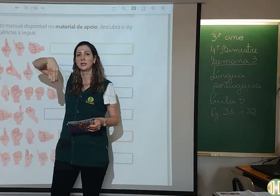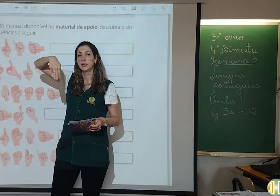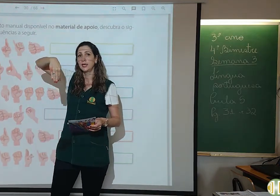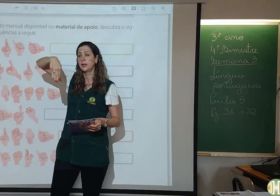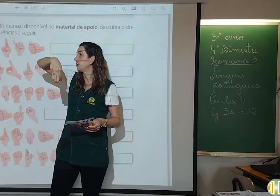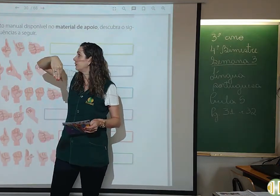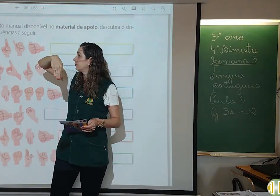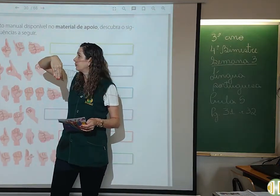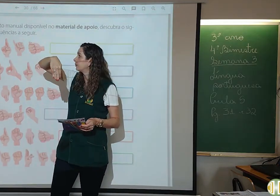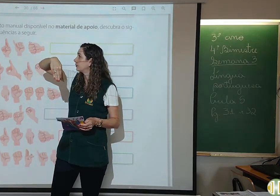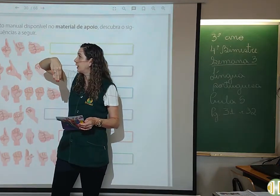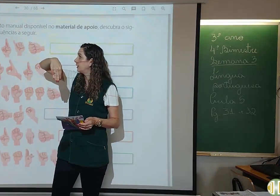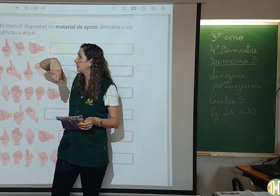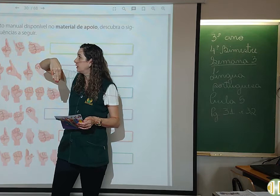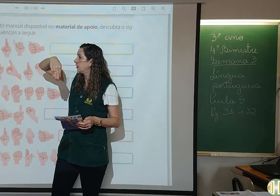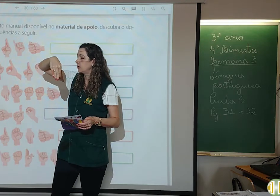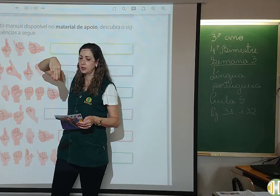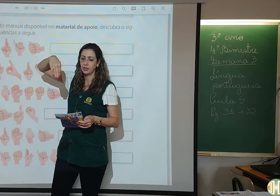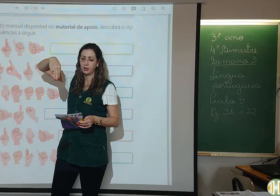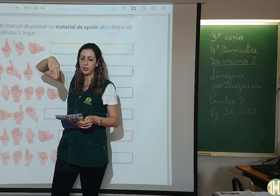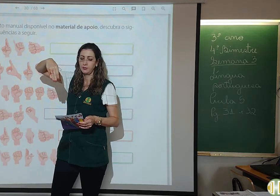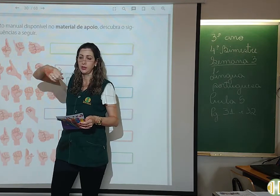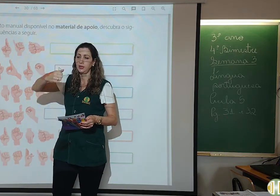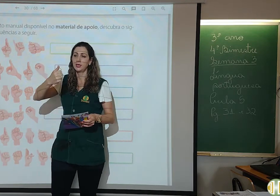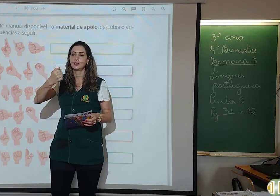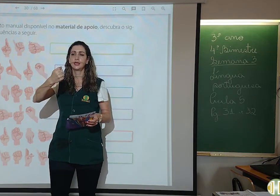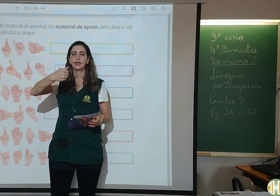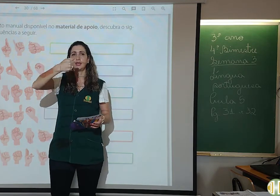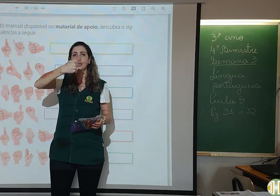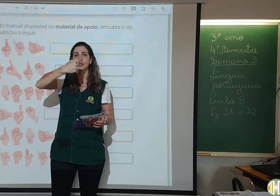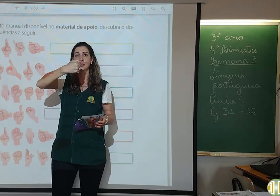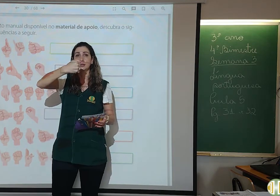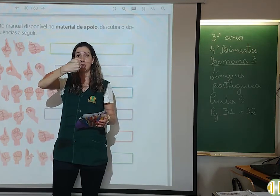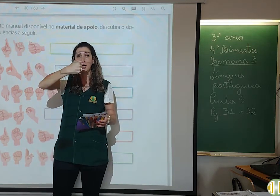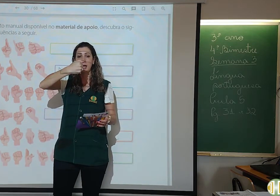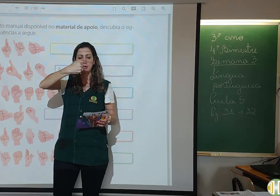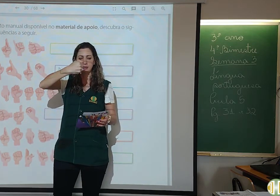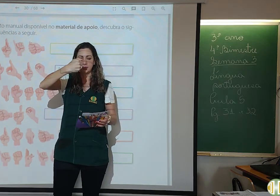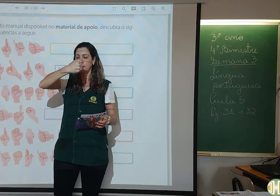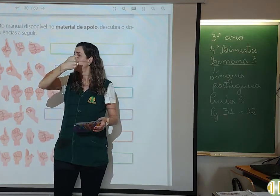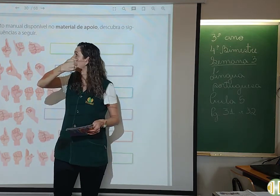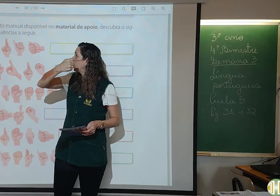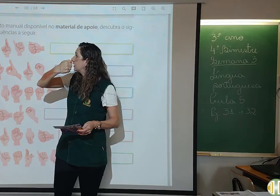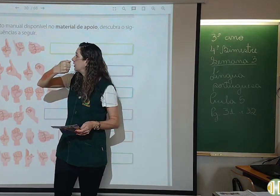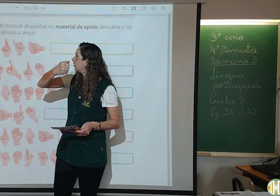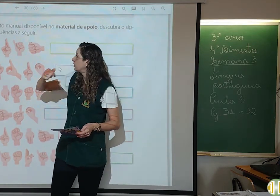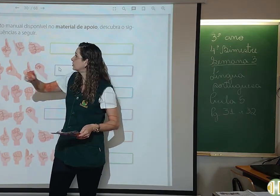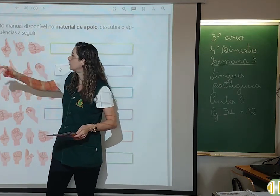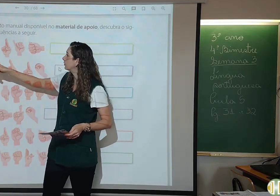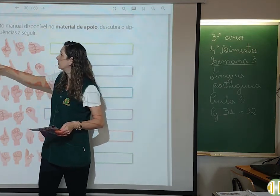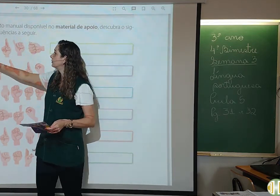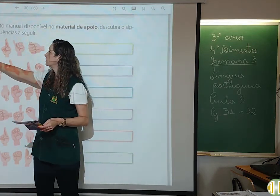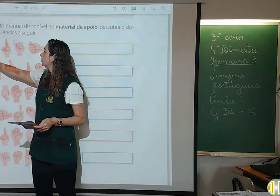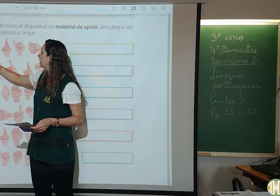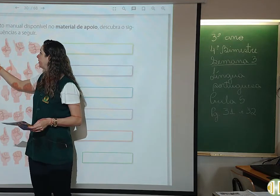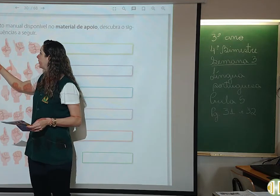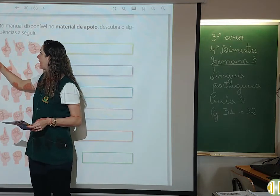letra M, tá? Olha lá, M. E essa daqui? Letra A, né? Ó, já formamos o M e o